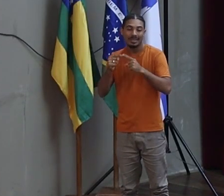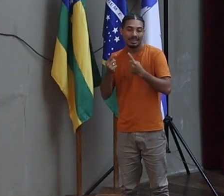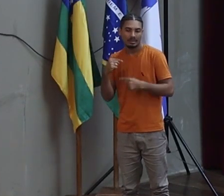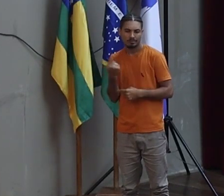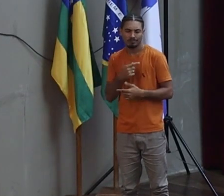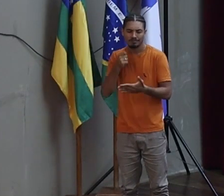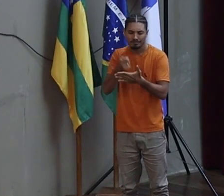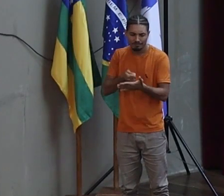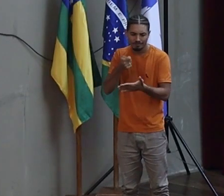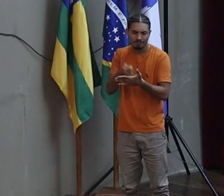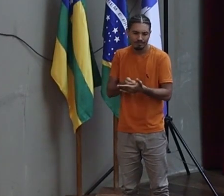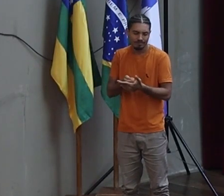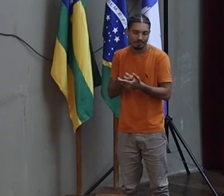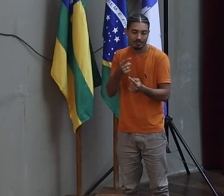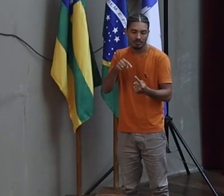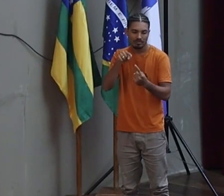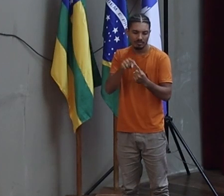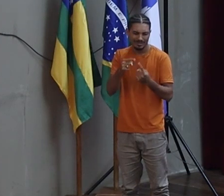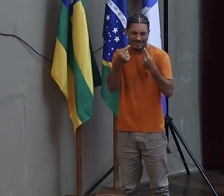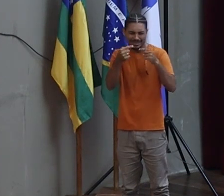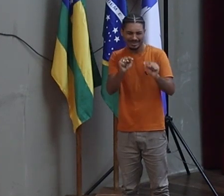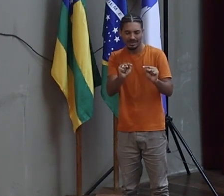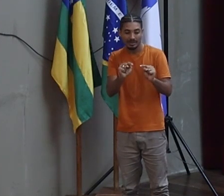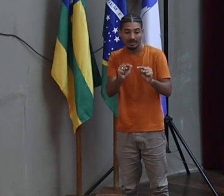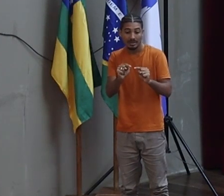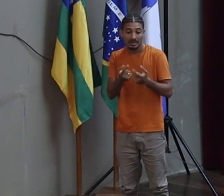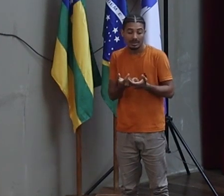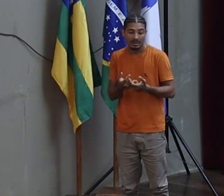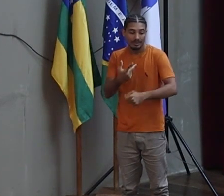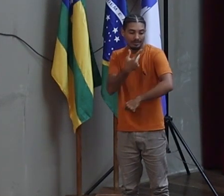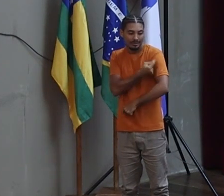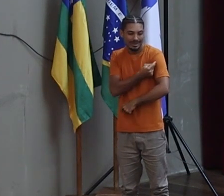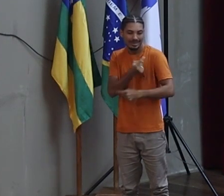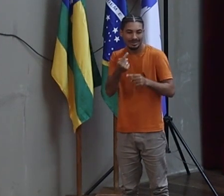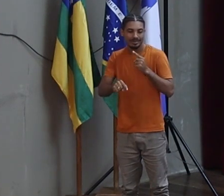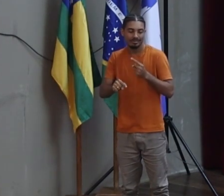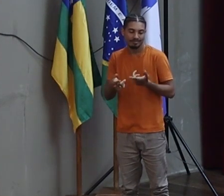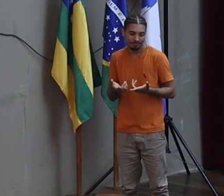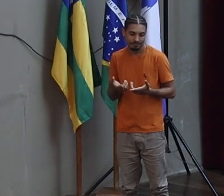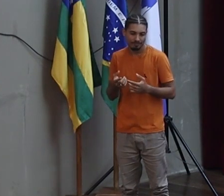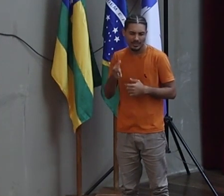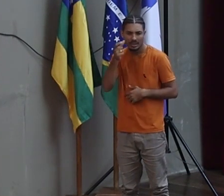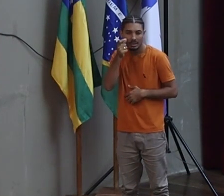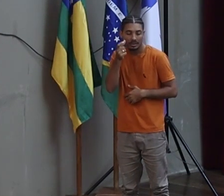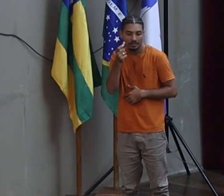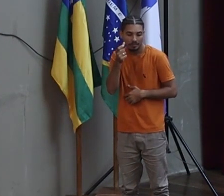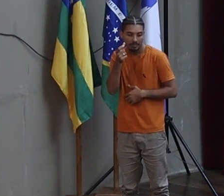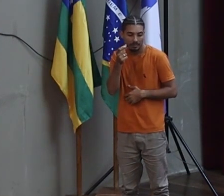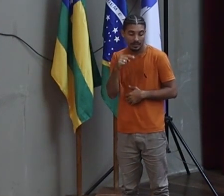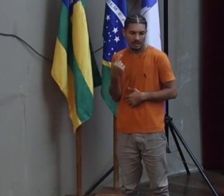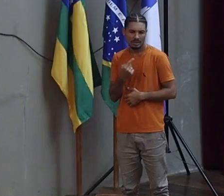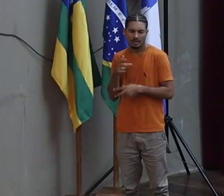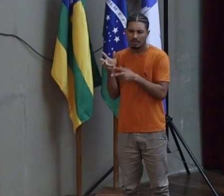fazendo manifestações, né, contra os discursos de antivacina. E o que foi muito interessante é porque quando a